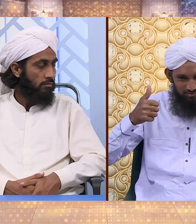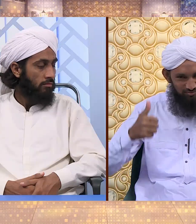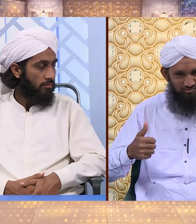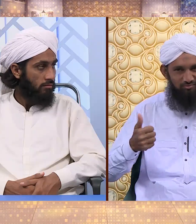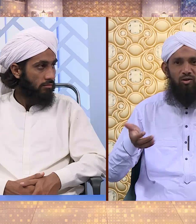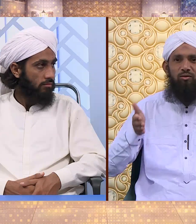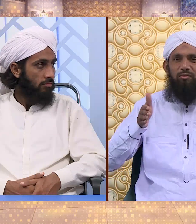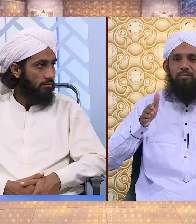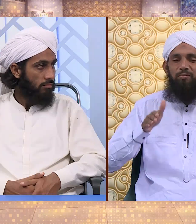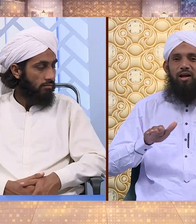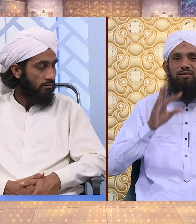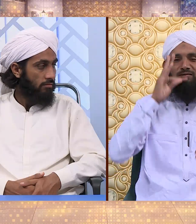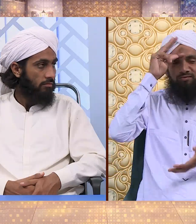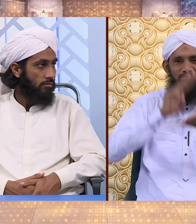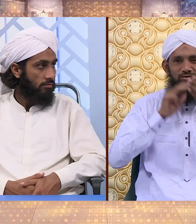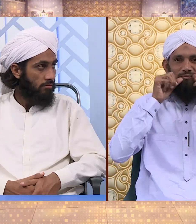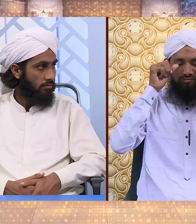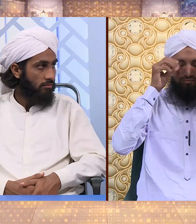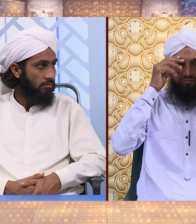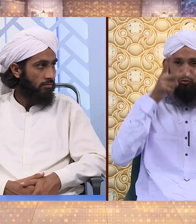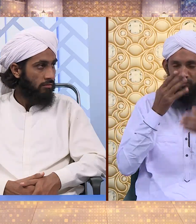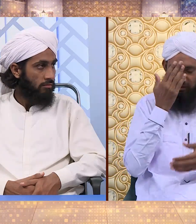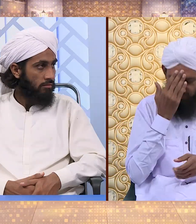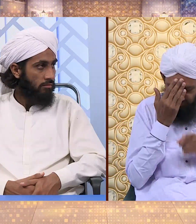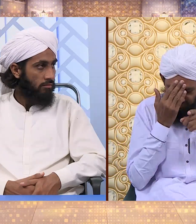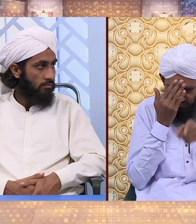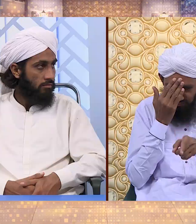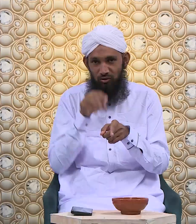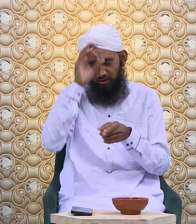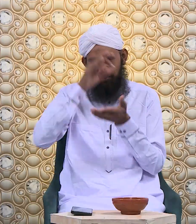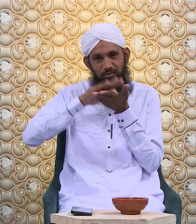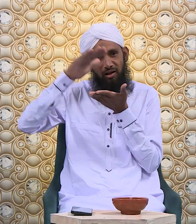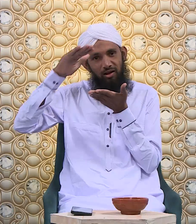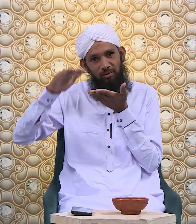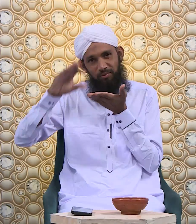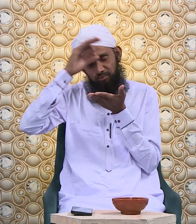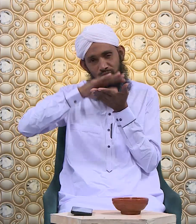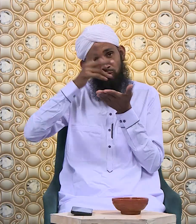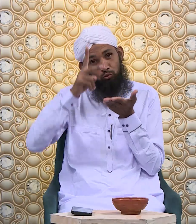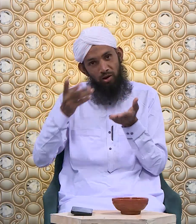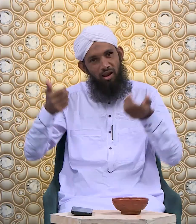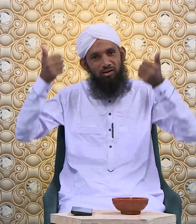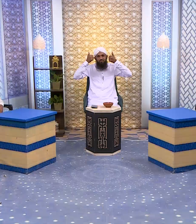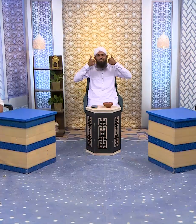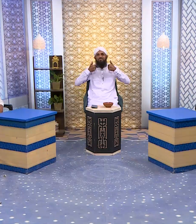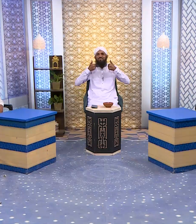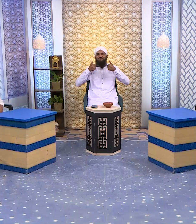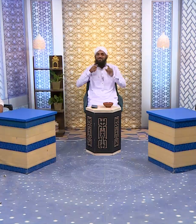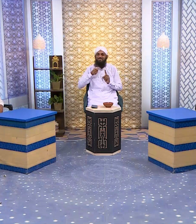وسلم دوبارہ سجدے میں گئے تو امام حسن اور امام حسین رضی اللہ عنہما نے دوبارہ ایسے ہی کیا حتیٰ کہ آپ صلی